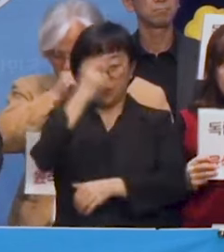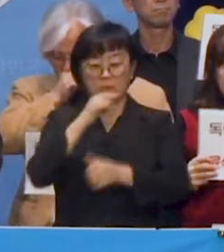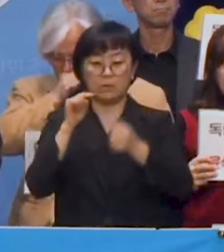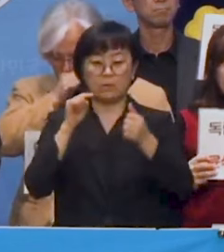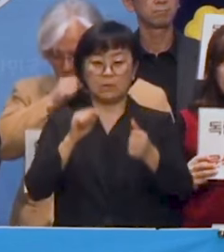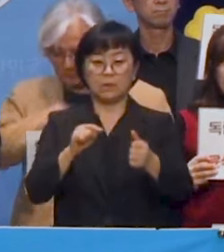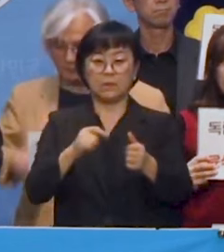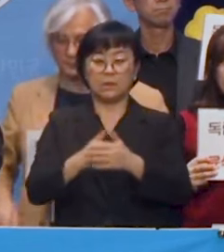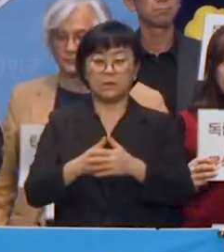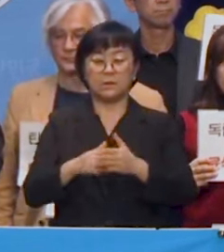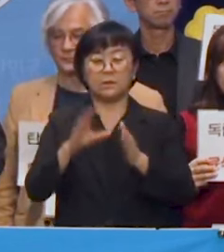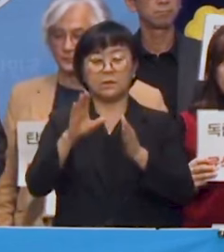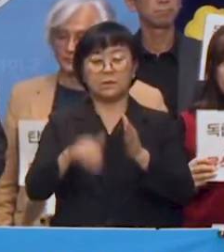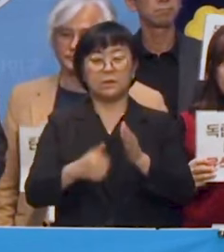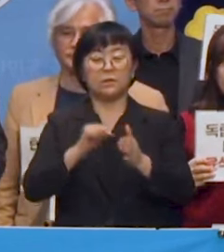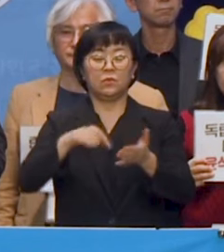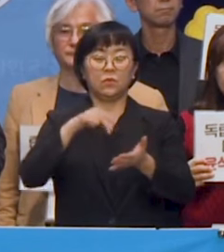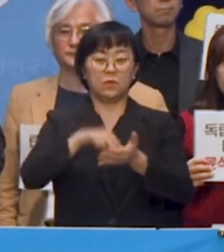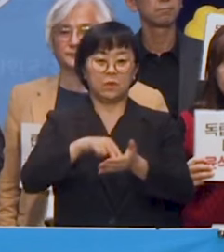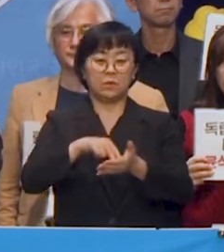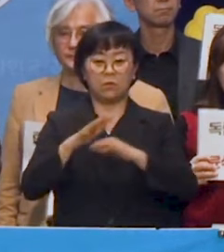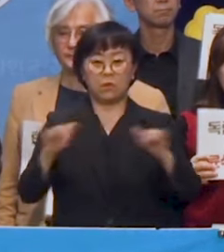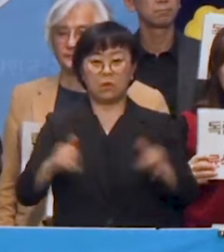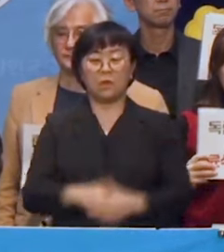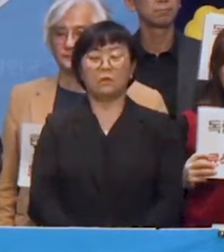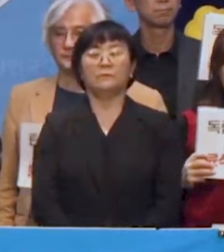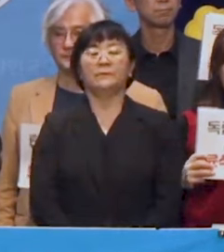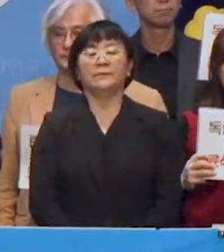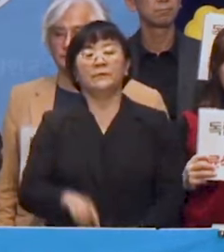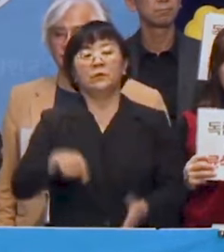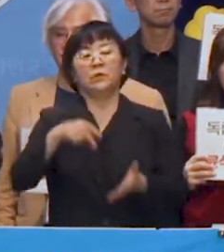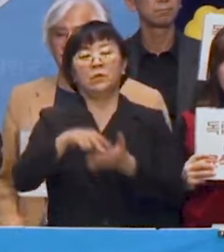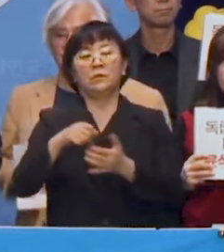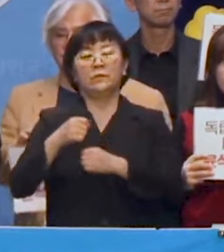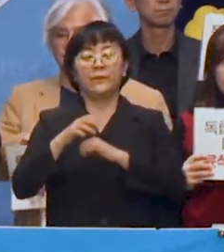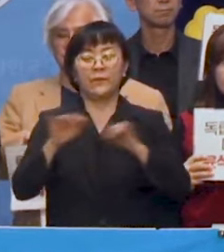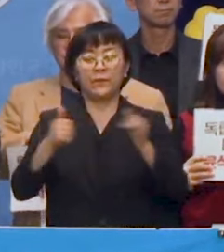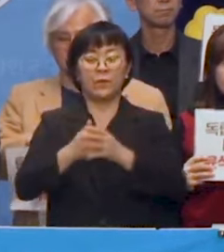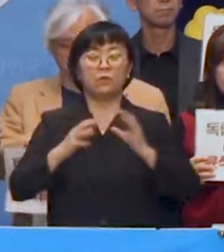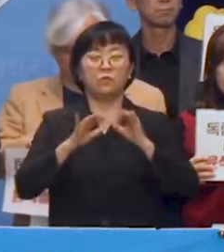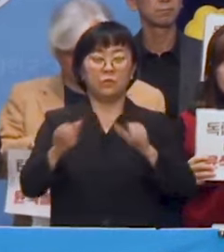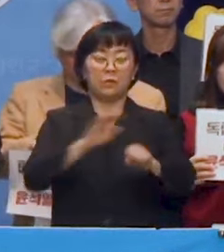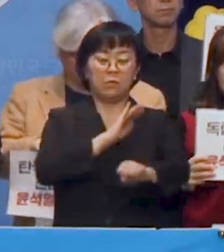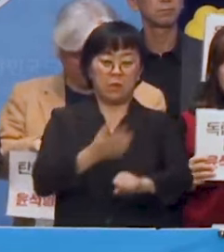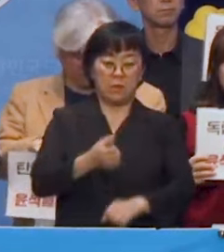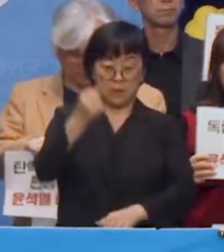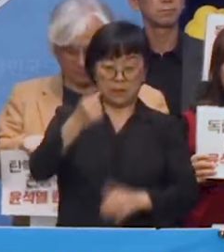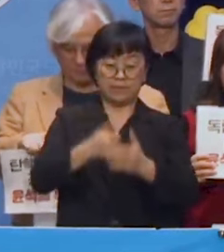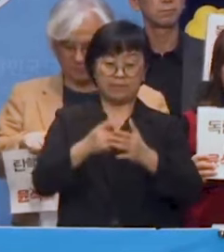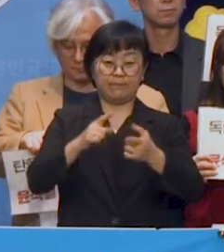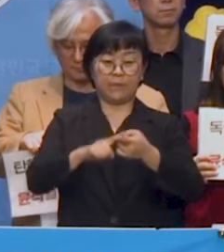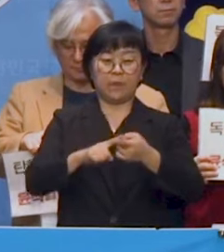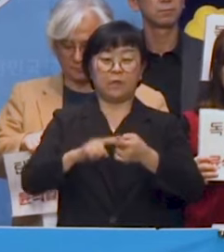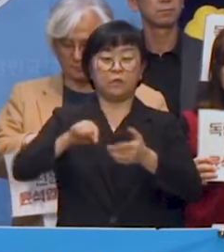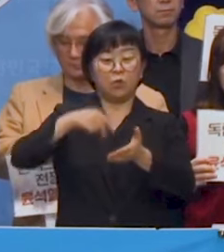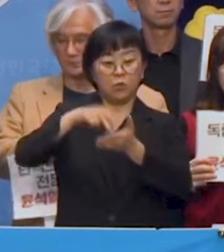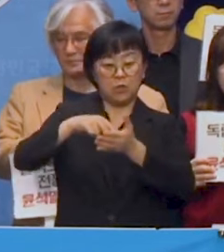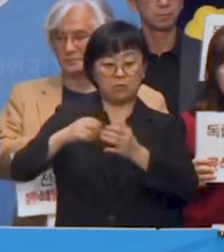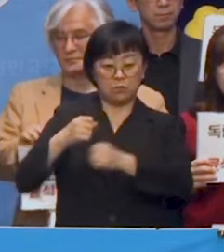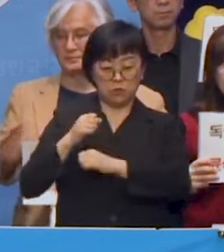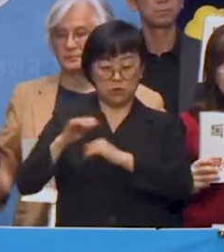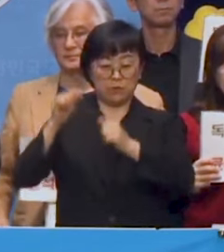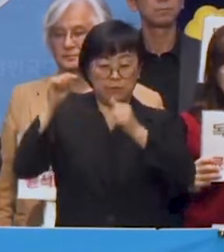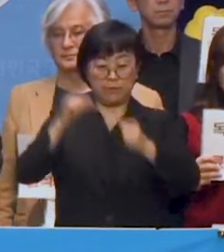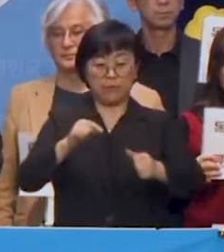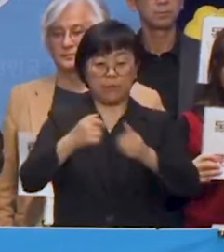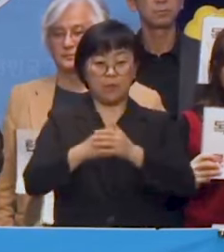있습니다. 이 시대의 독립군들입니다. 그 독립군들이 만든 정당인 국민주권당에서 그 독립군들이 내리는 명령을